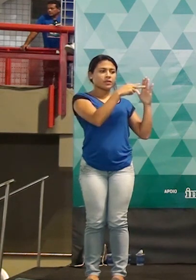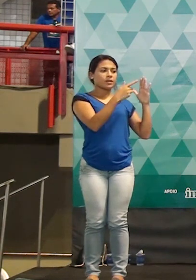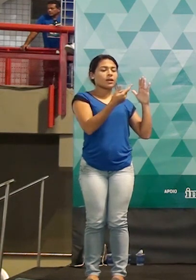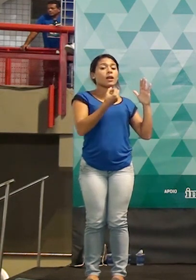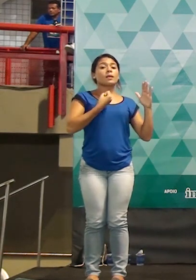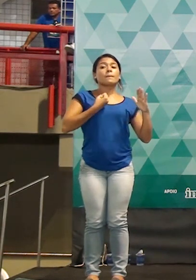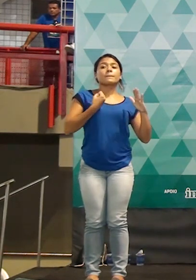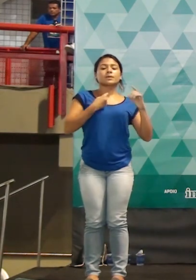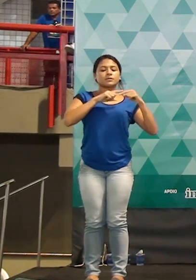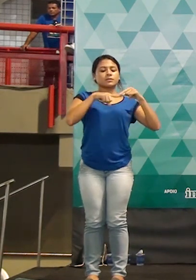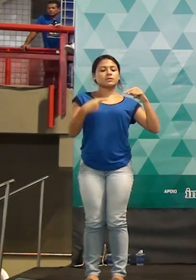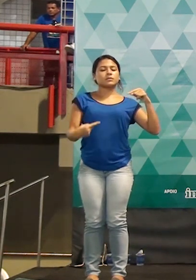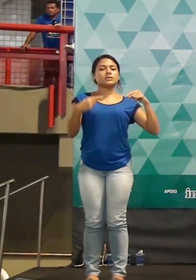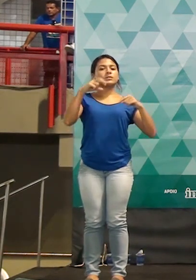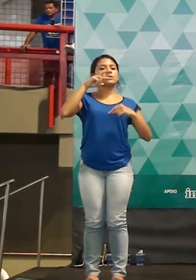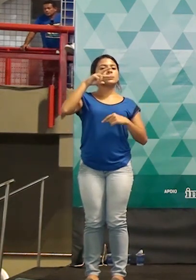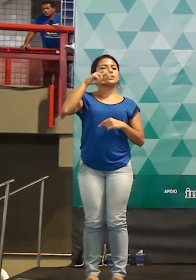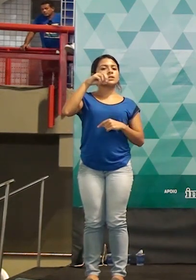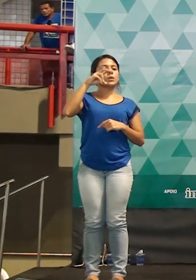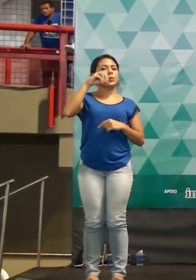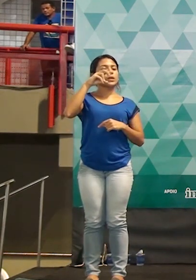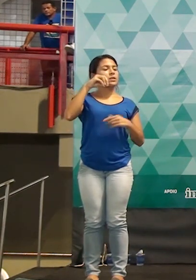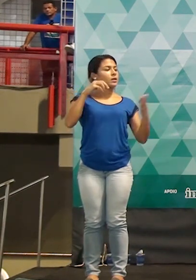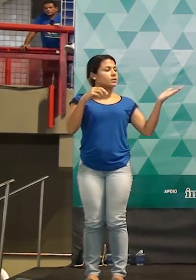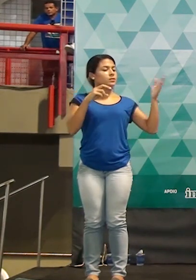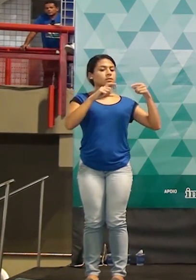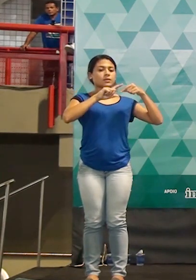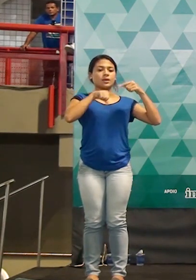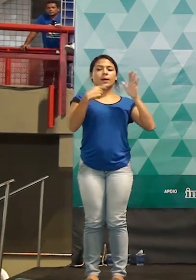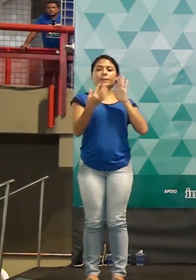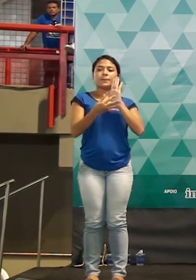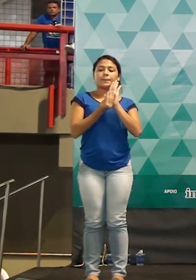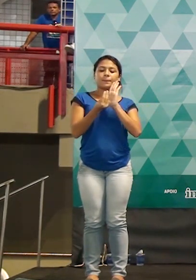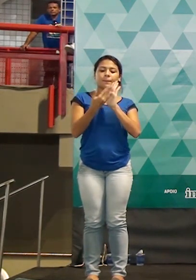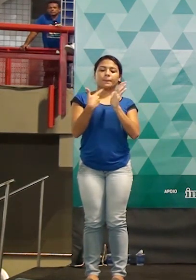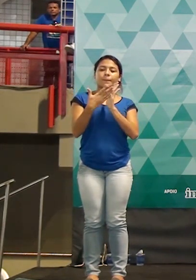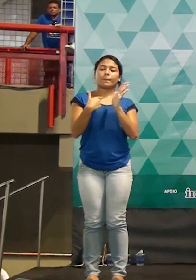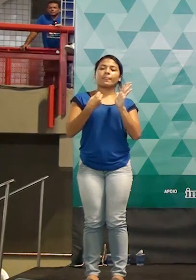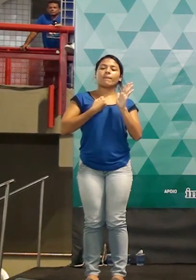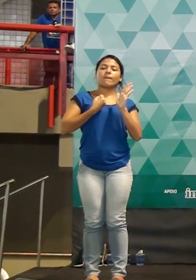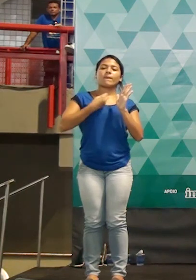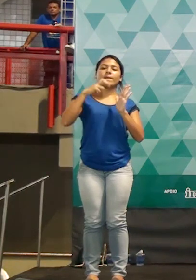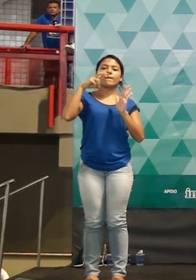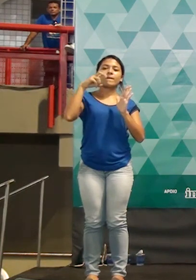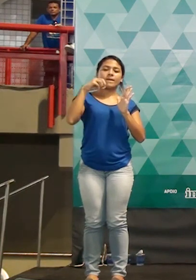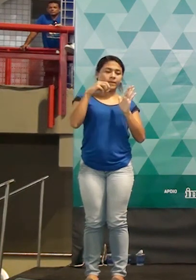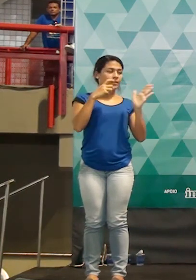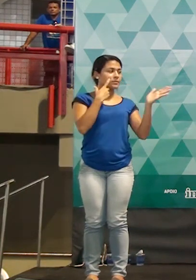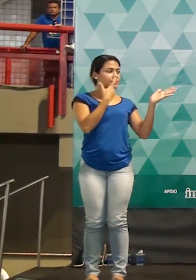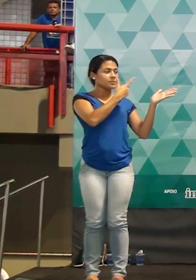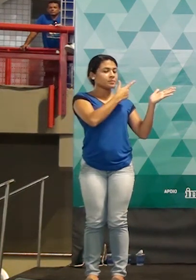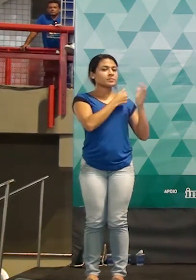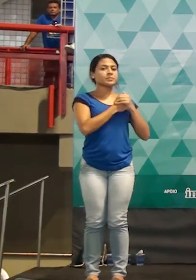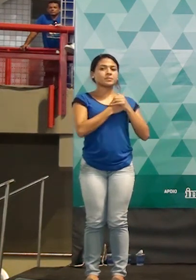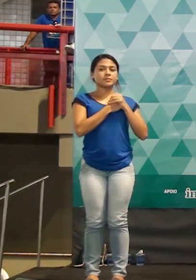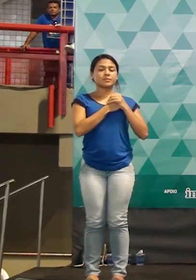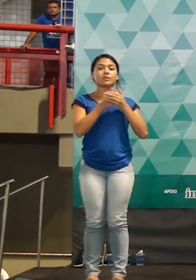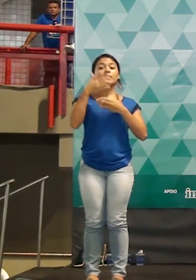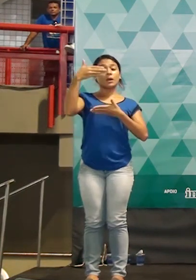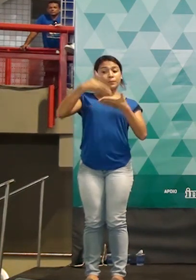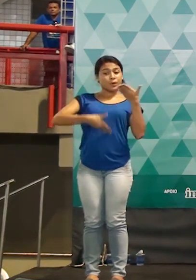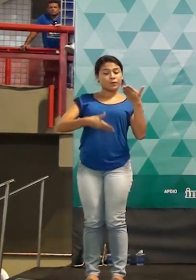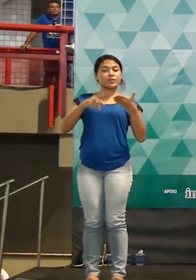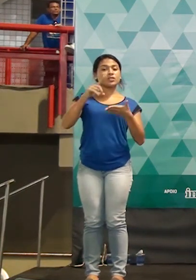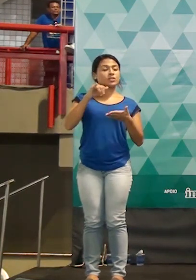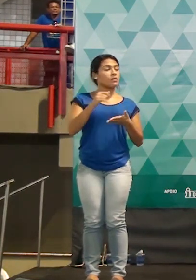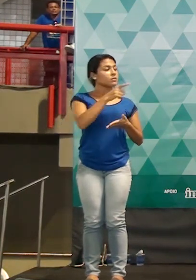página 50, por favor, a folha de redação. No dia da prova, vocês vão